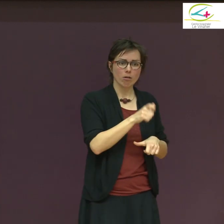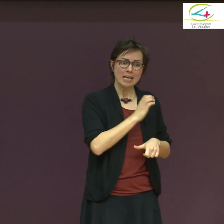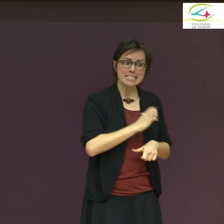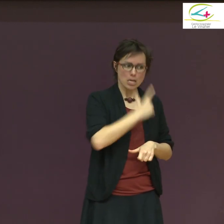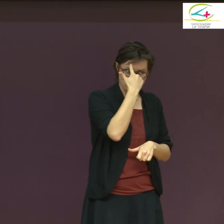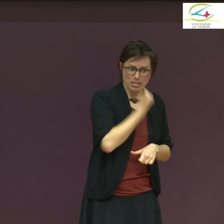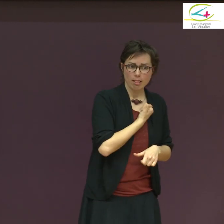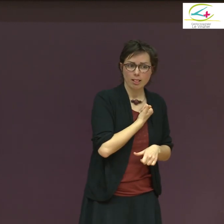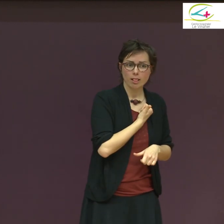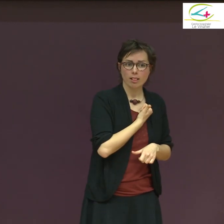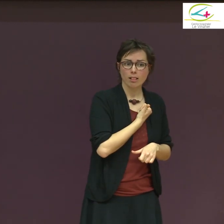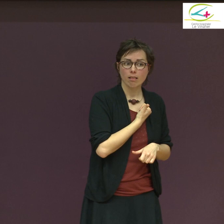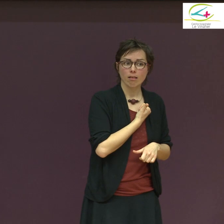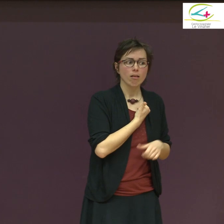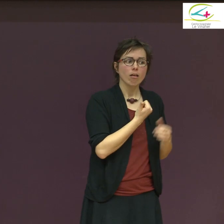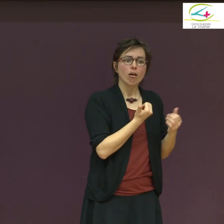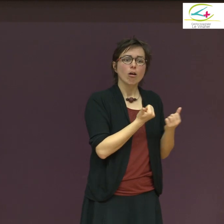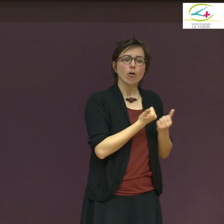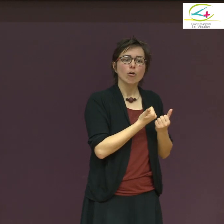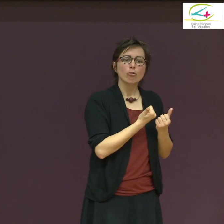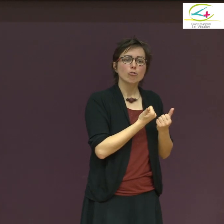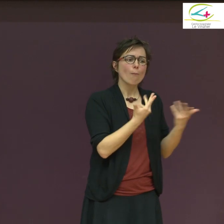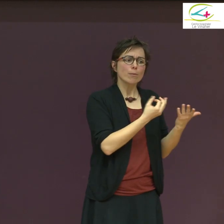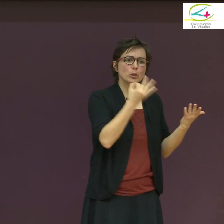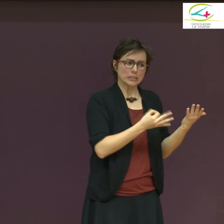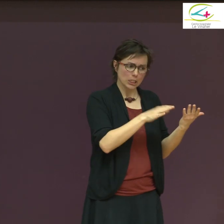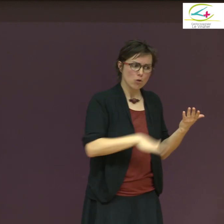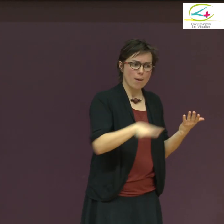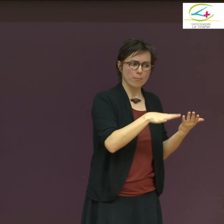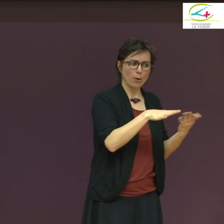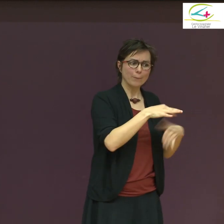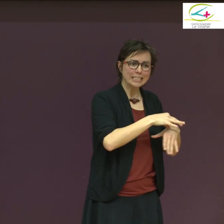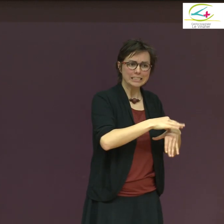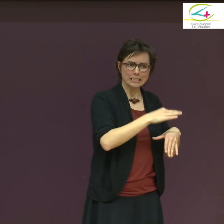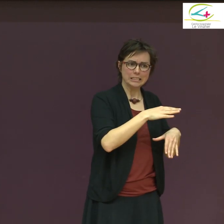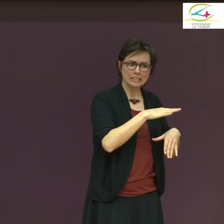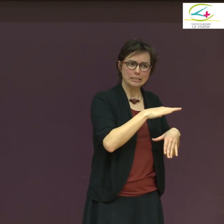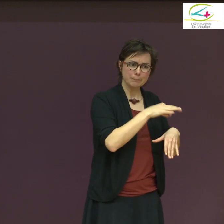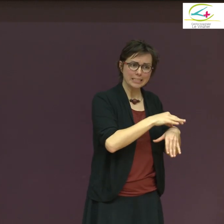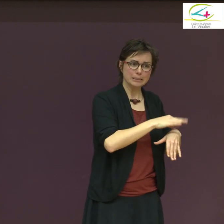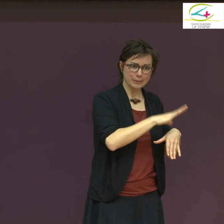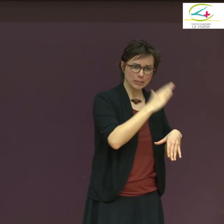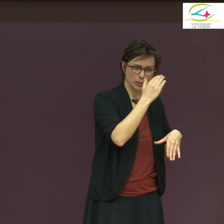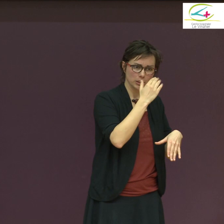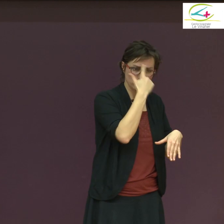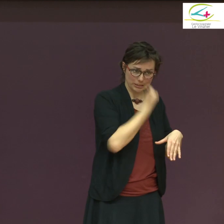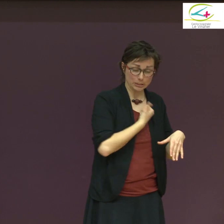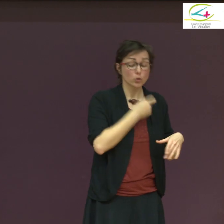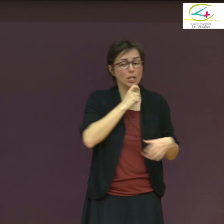ils ont... Quel pourcentage de maladies mentales? Dans ceux qui ont des tentatives de suicide et qui n'en meurent pas.